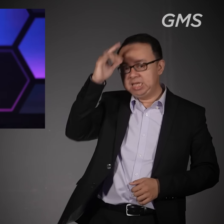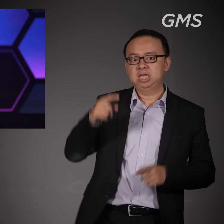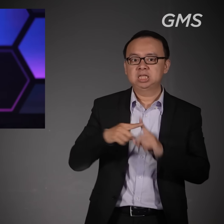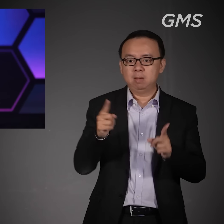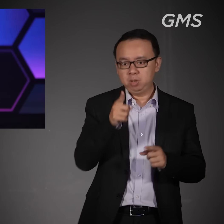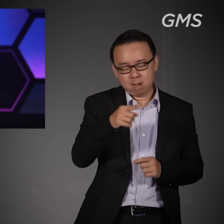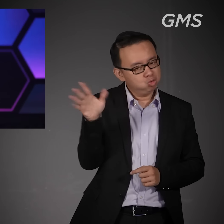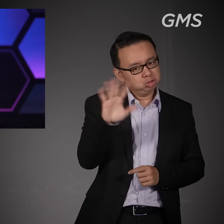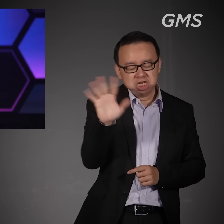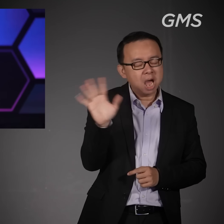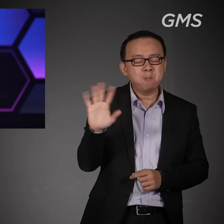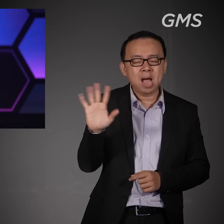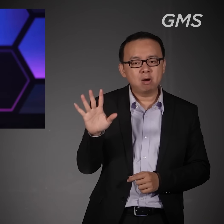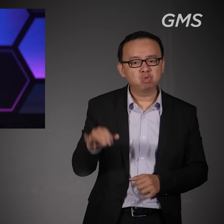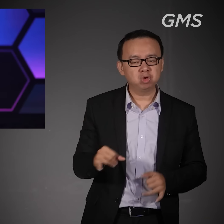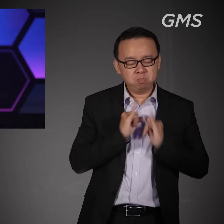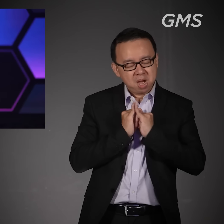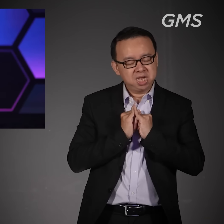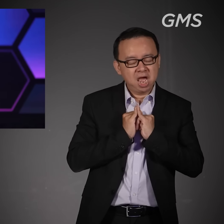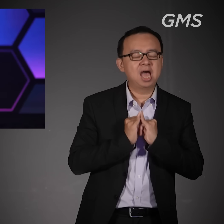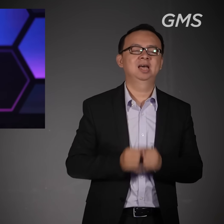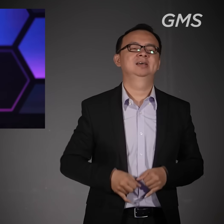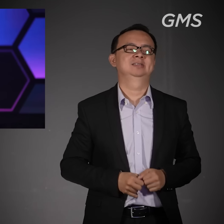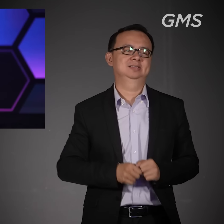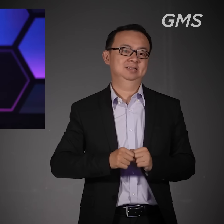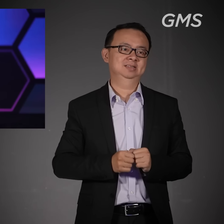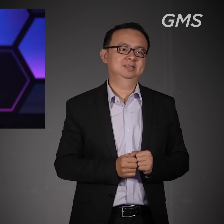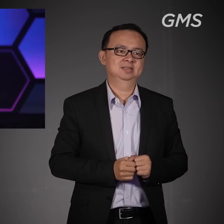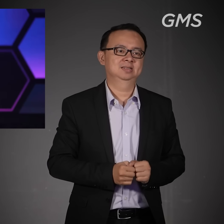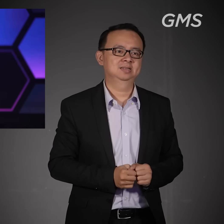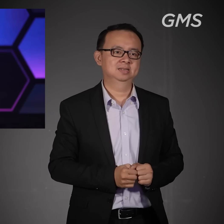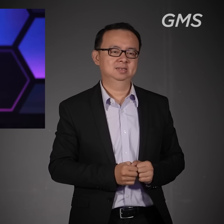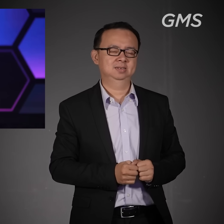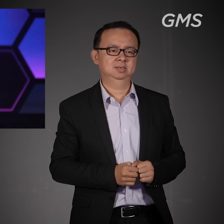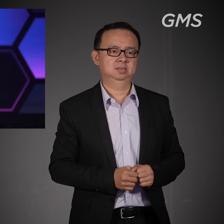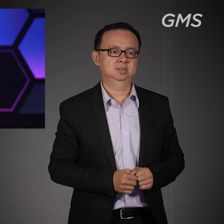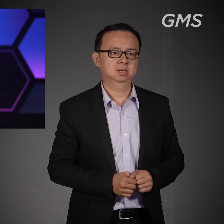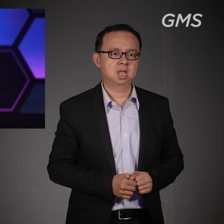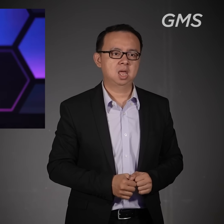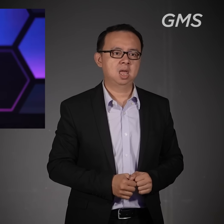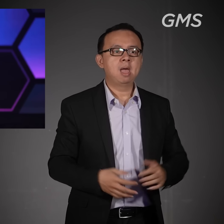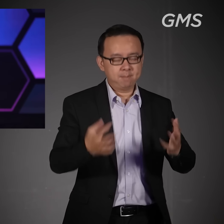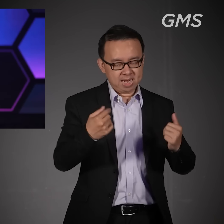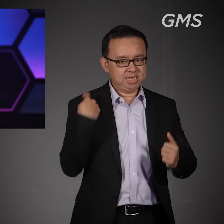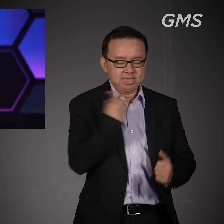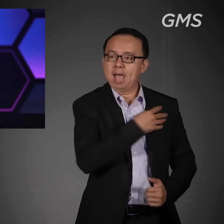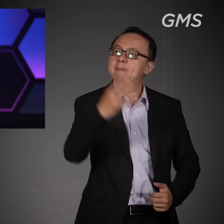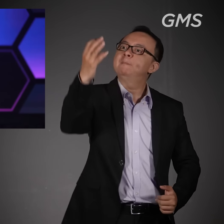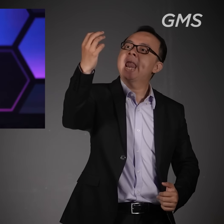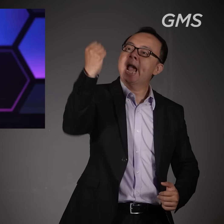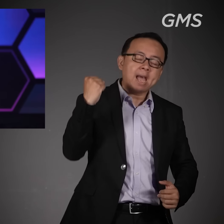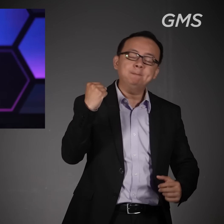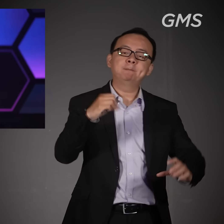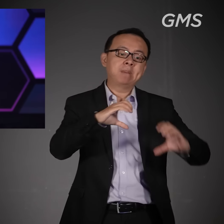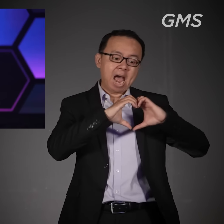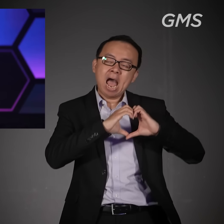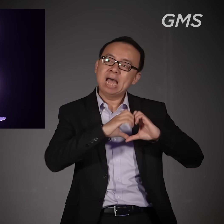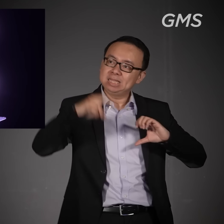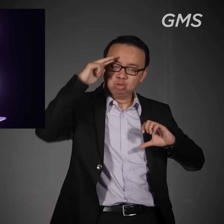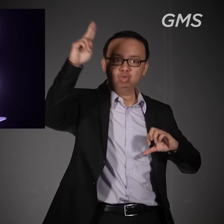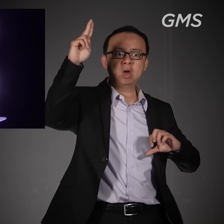dari pastoral care, dari hati gembala, agar supaya kita menangkap hati Tuhan. Itu